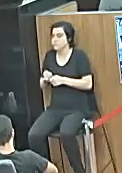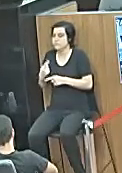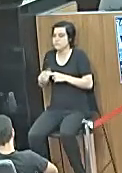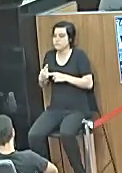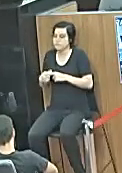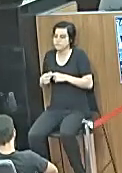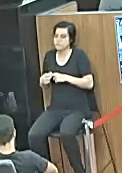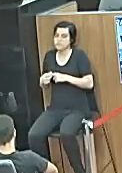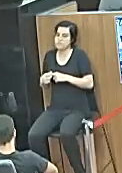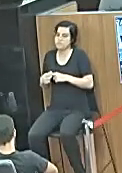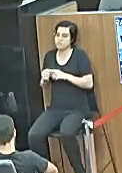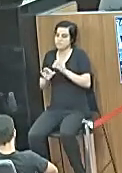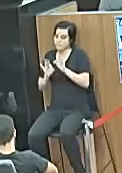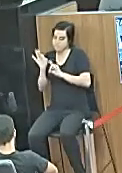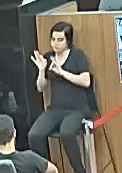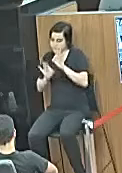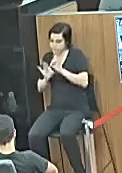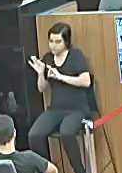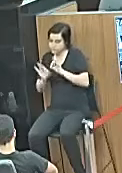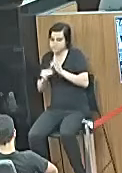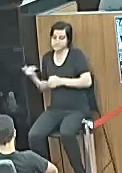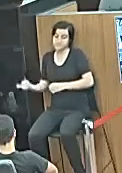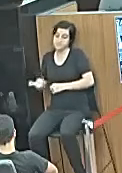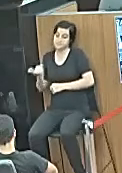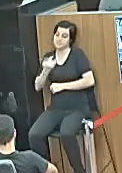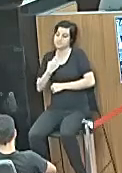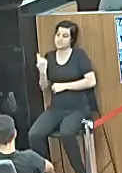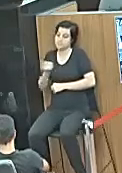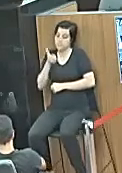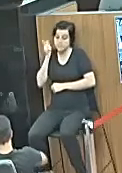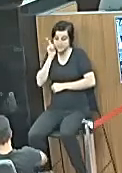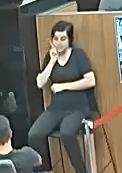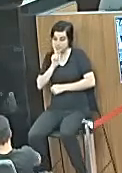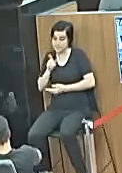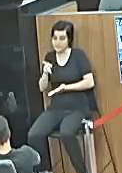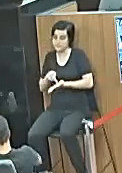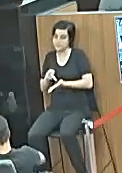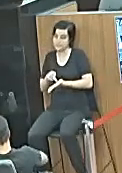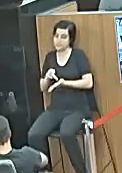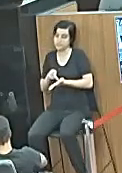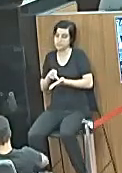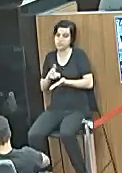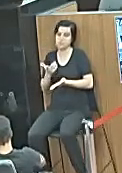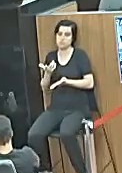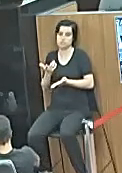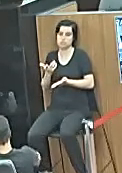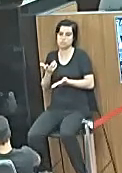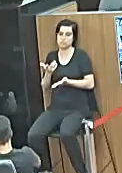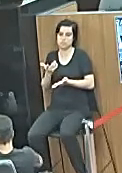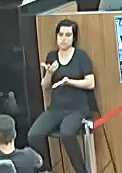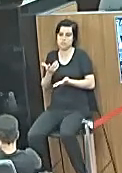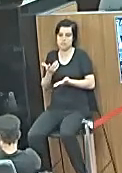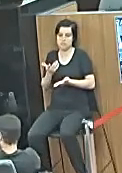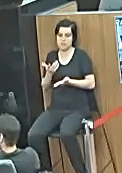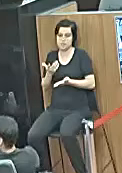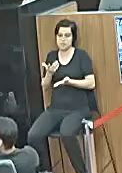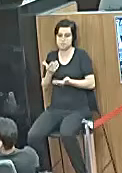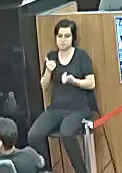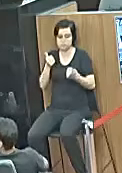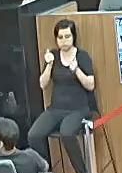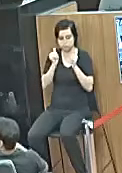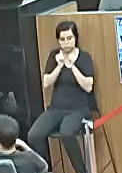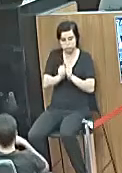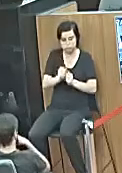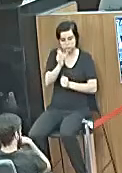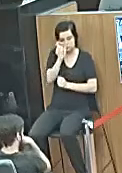processo de extrema importância é um momento que a gente consegue mesmo chegar na ponta chega no mesmo cidadão ouvir as demandas